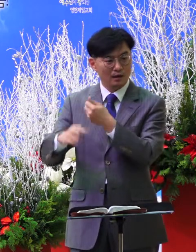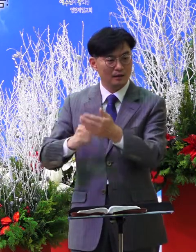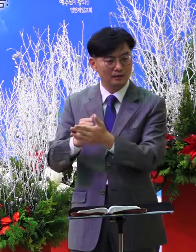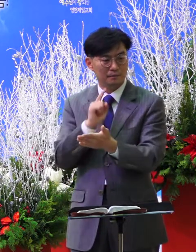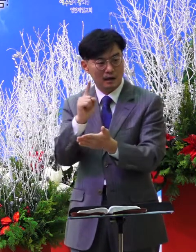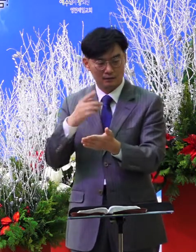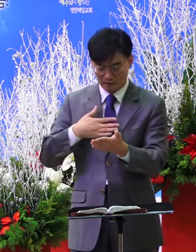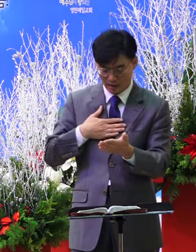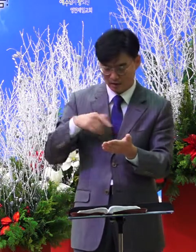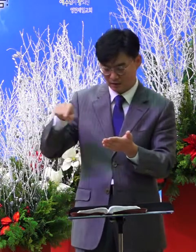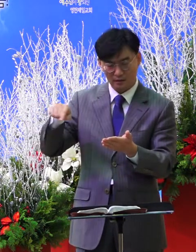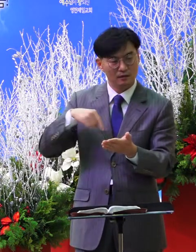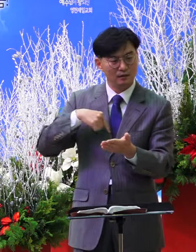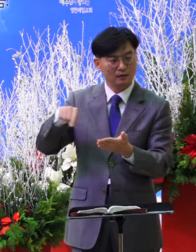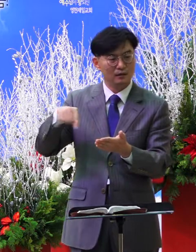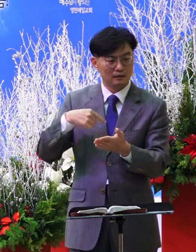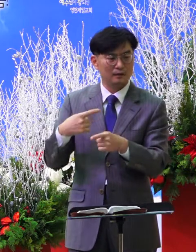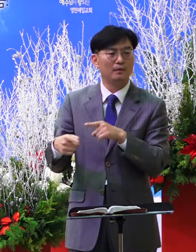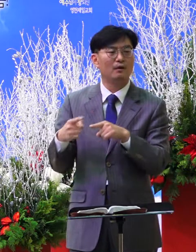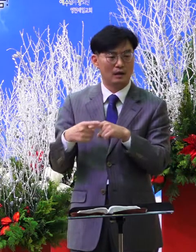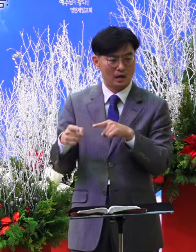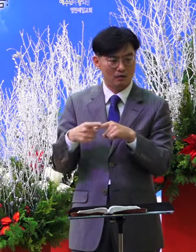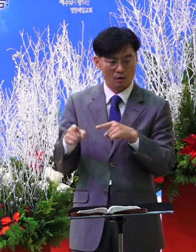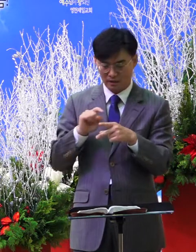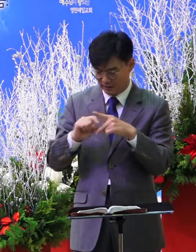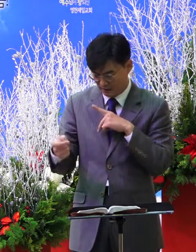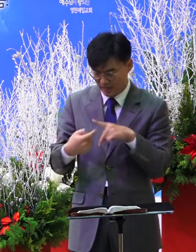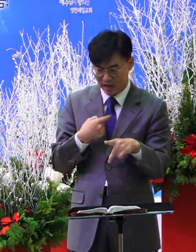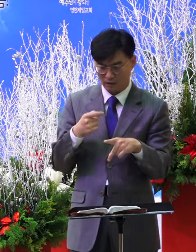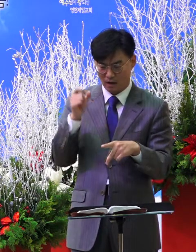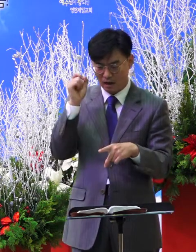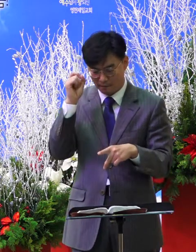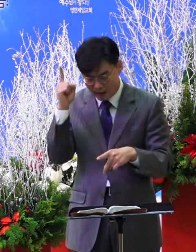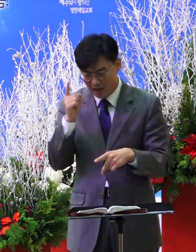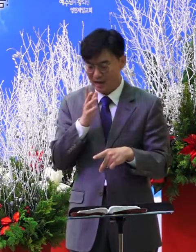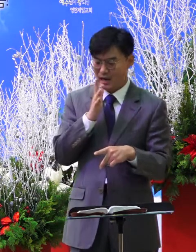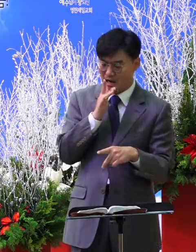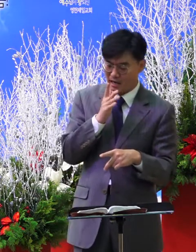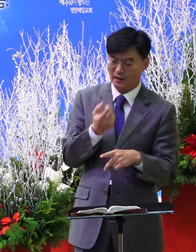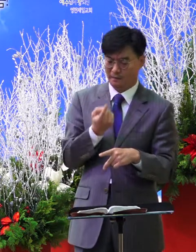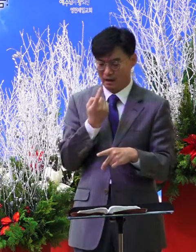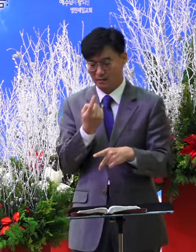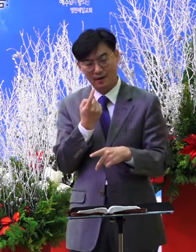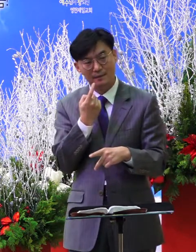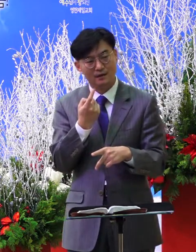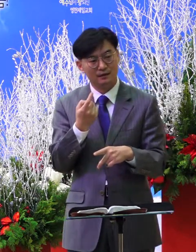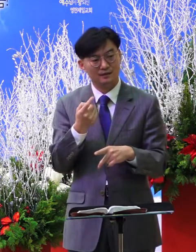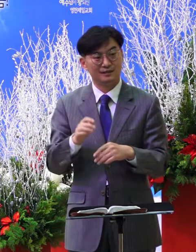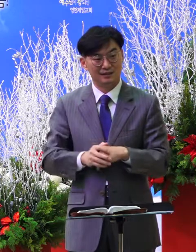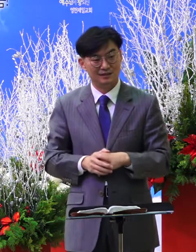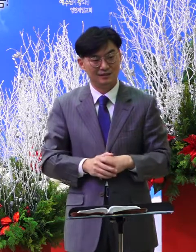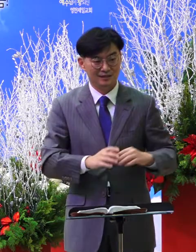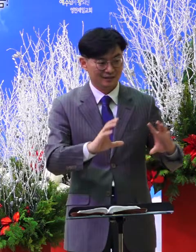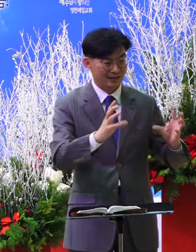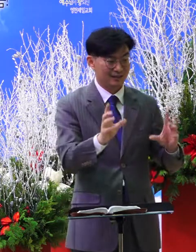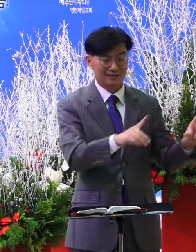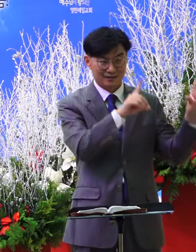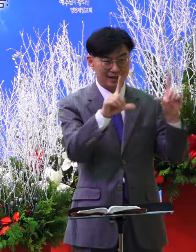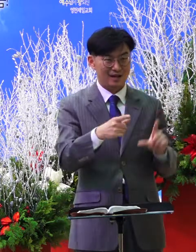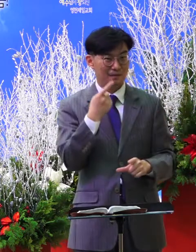아닌 존재인지를 계속해서 깨달아가는 것입니다. 근데 살다 보면은 우리가 여러 가지 일들을 또 이루기도